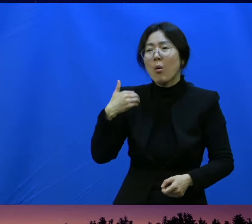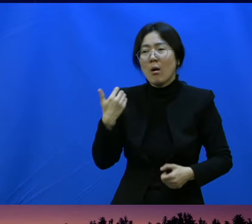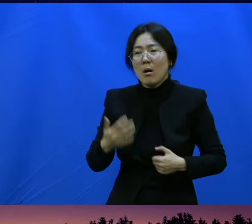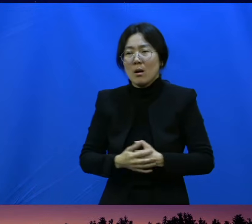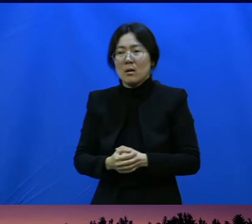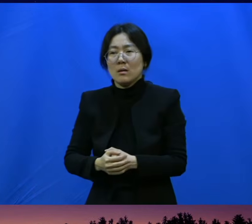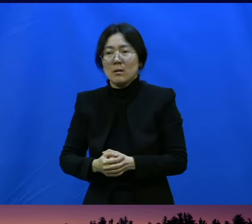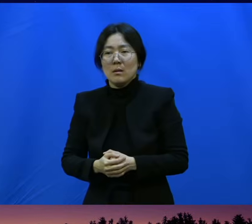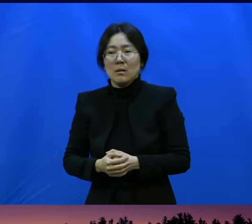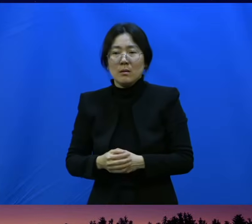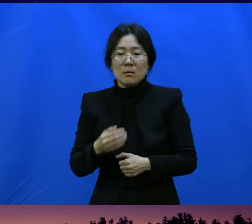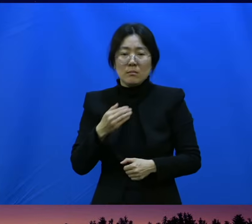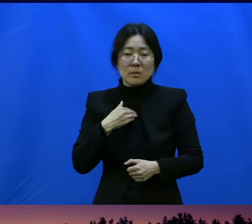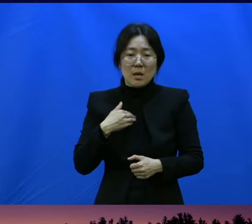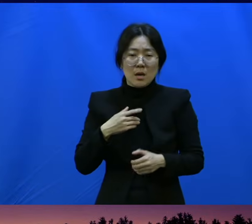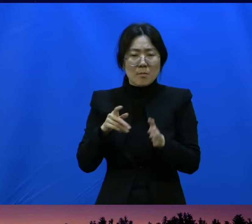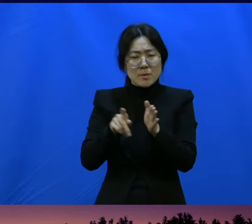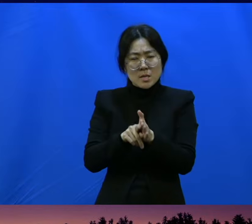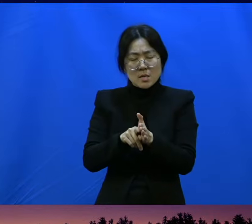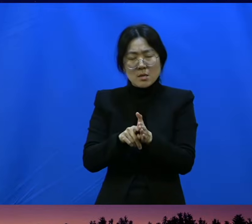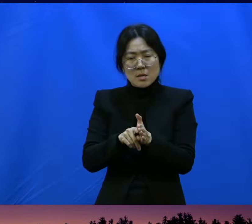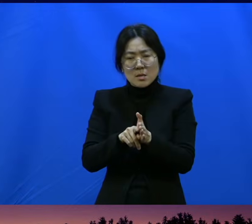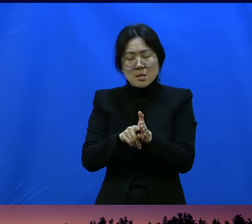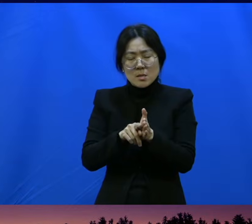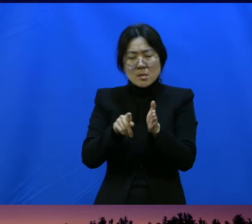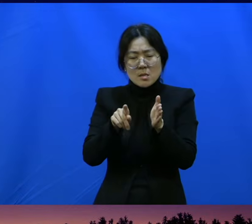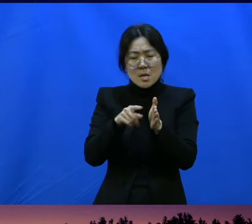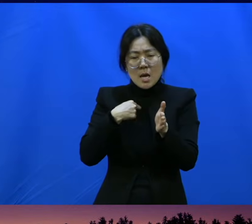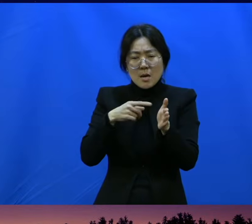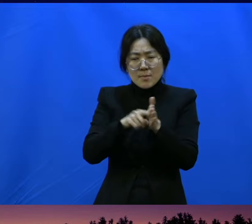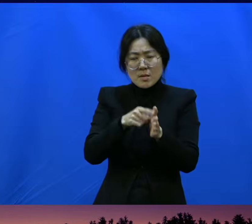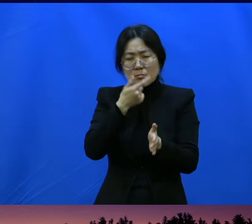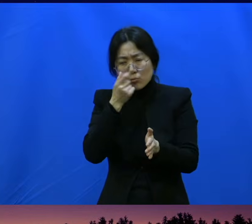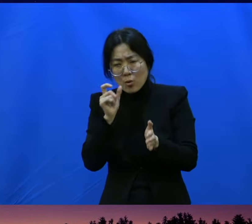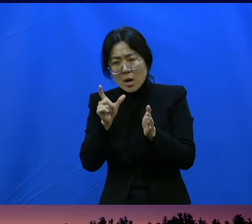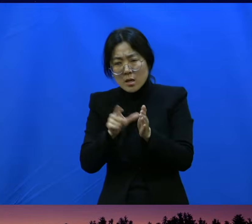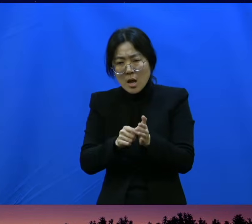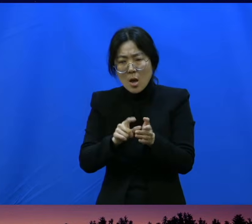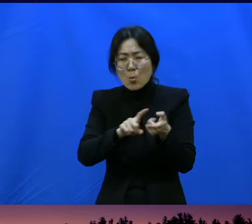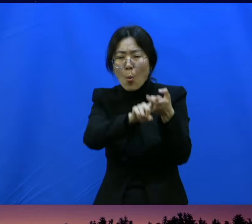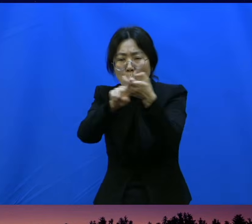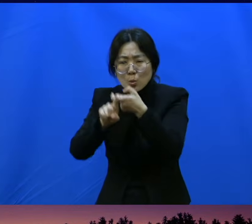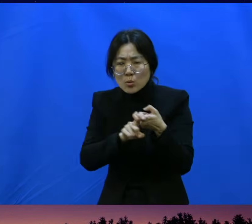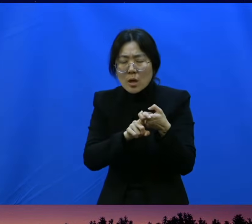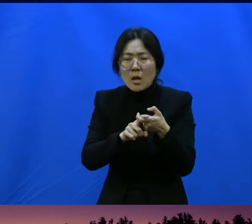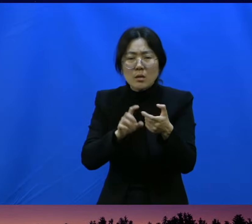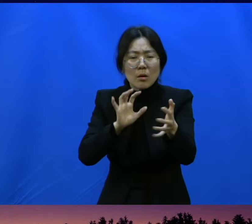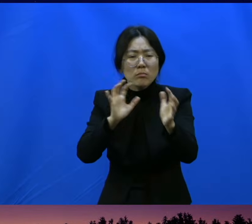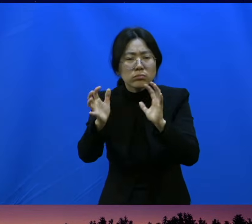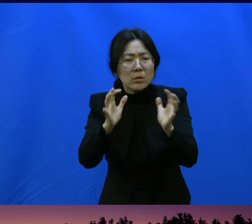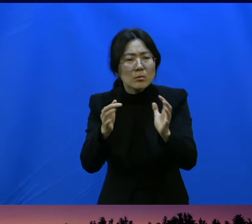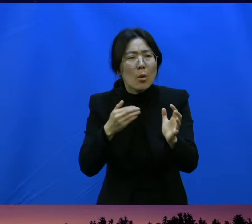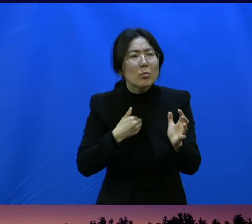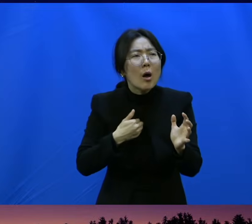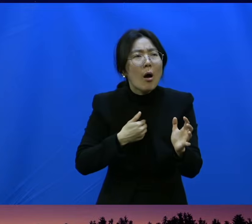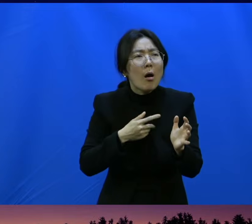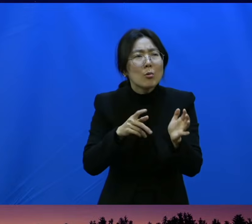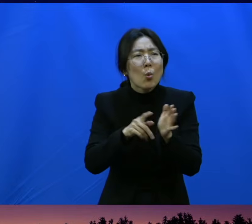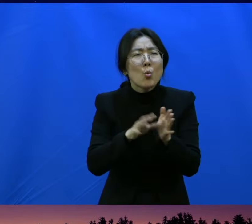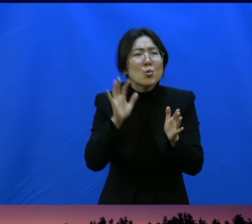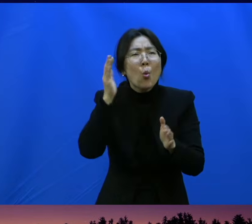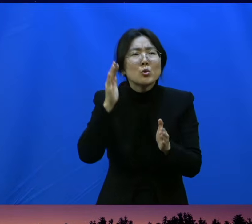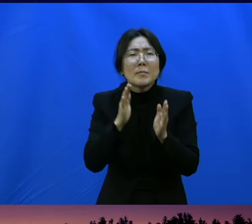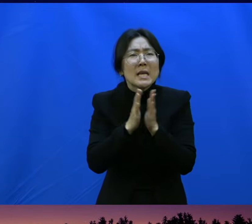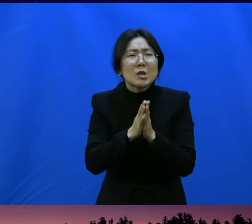자신의 연약함이 공동체 안에서 드러내는 용기가 필요하거든요. 서로의 연약함이 정직하게 다루어져야